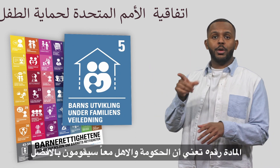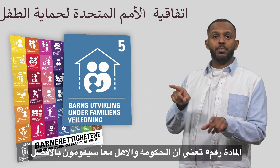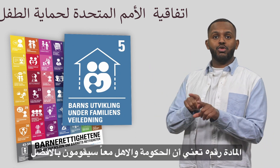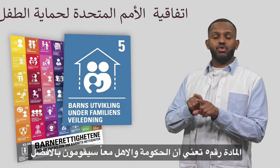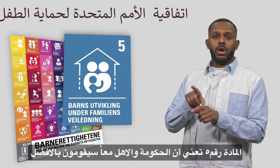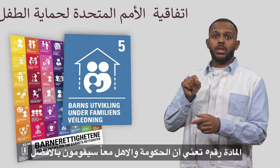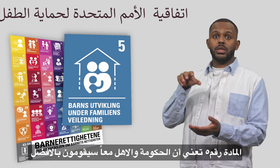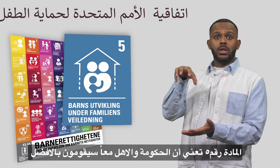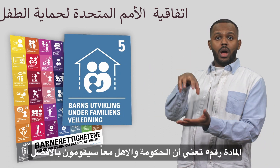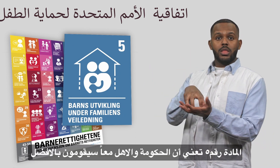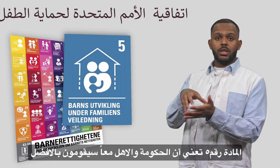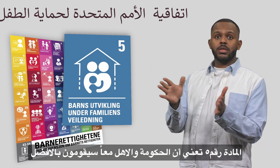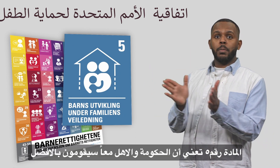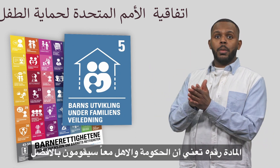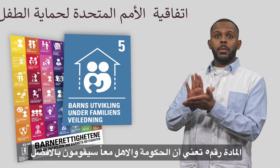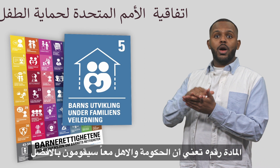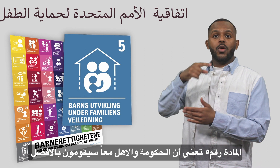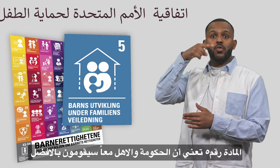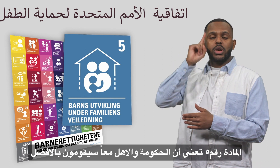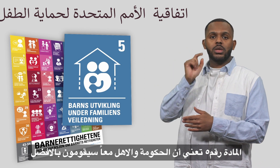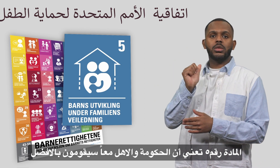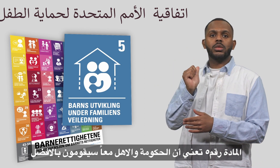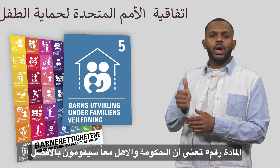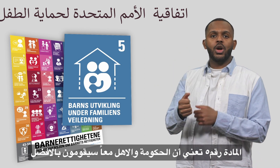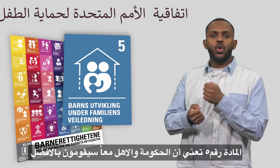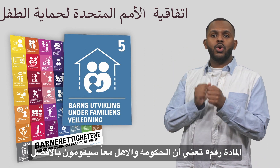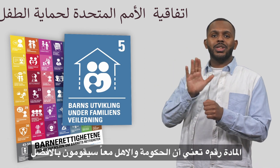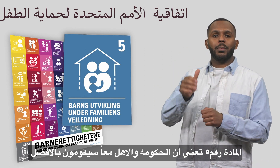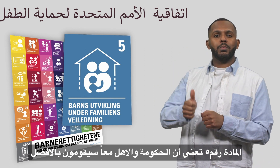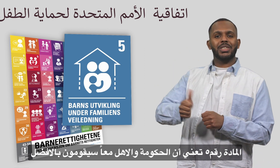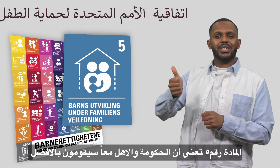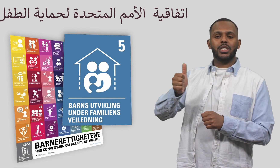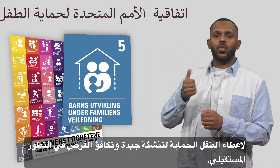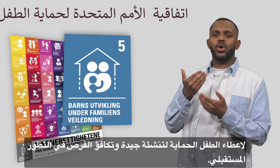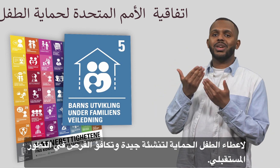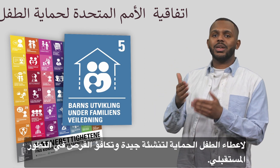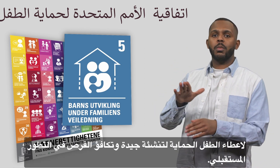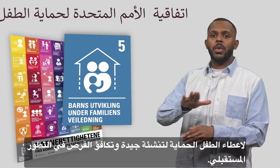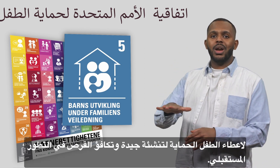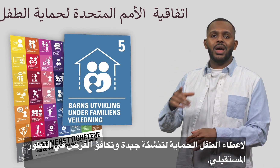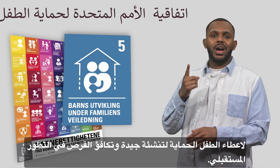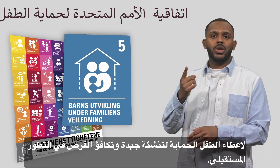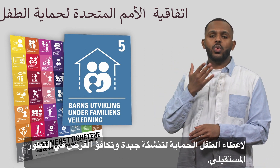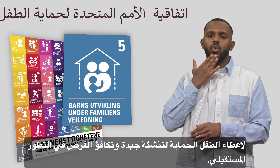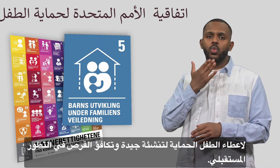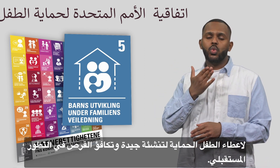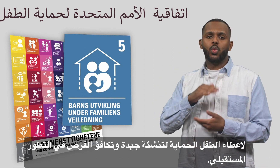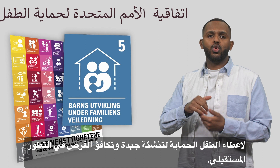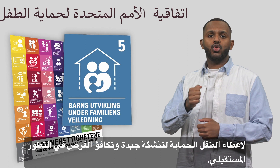المادة رقم 5 تعني أن الحكومة والأهل سيقومون بالأفضل لإعطاء الطفل الحماية لتنشئة